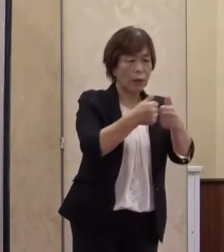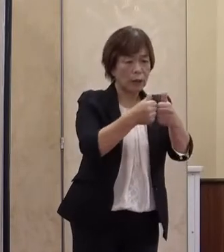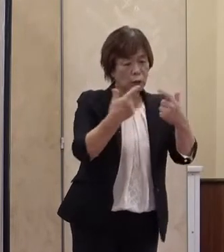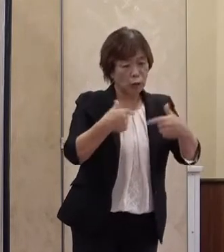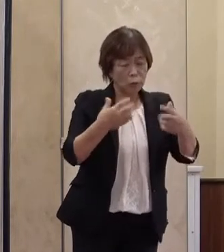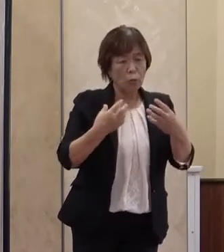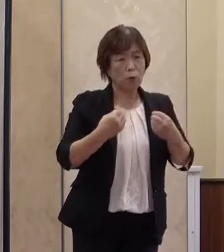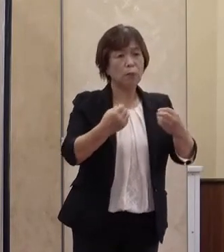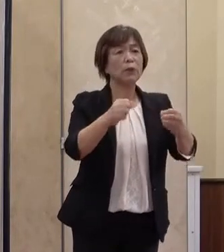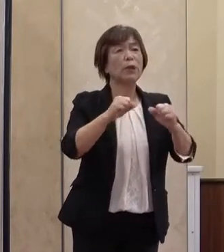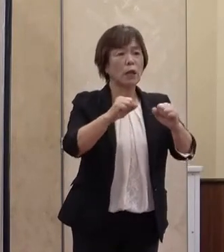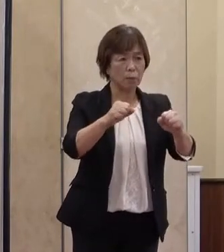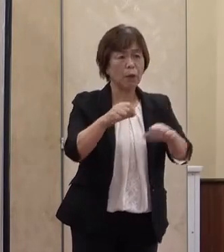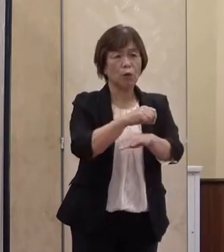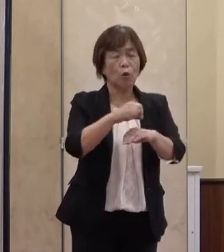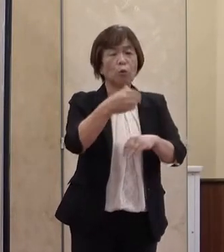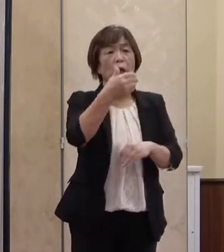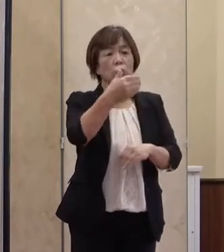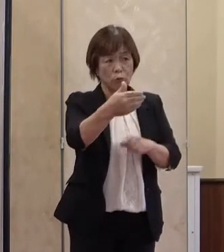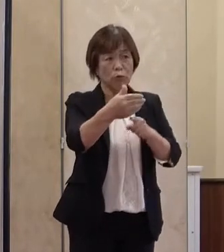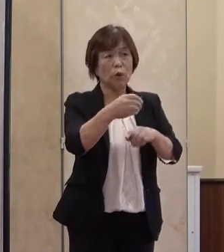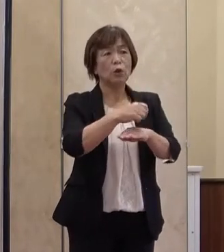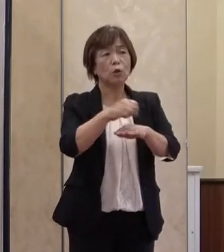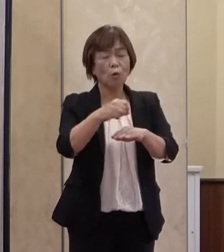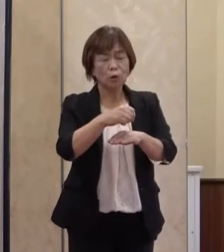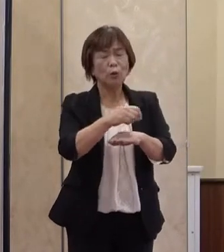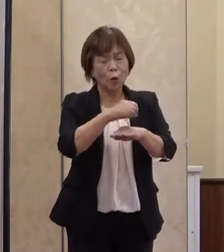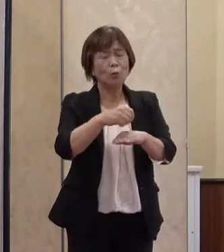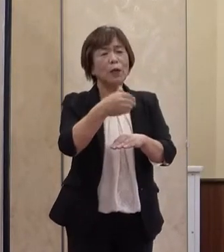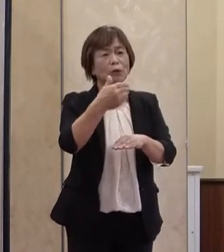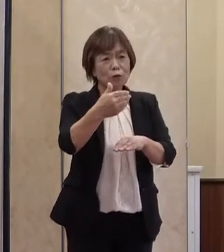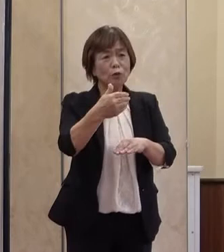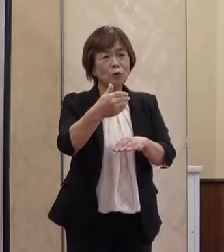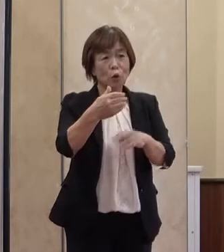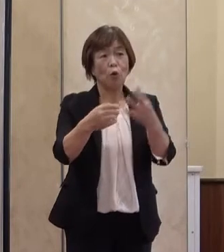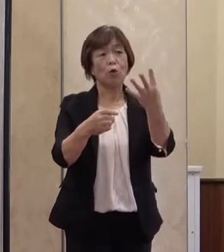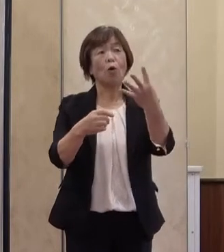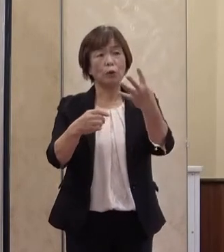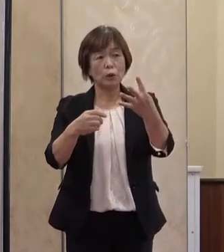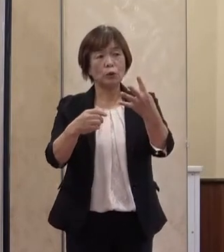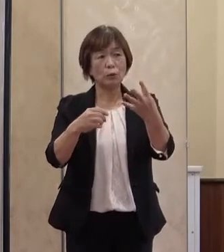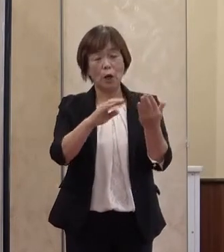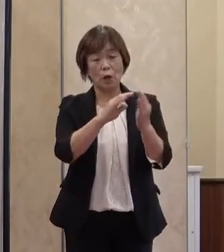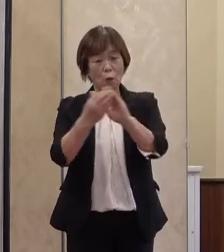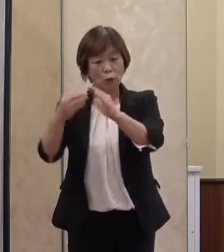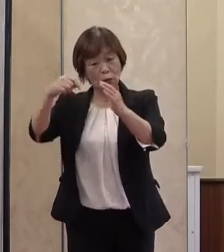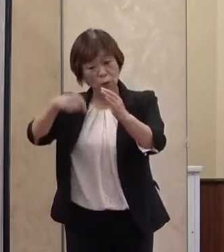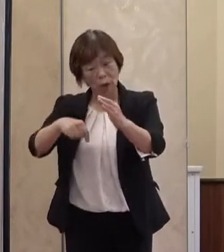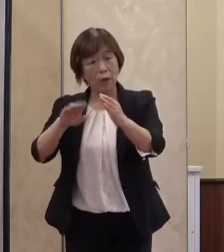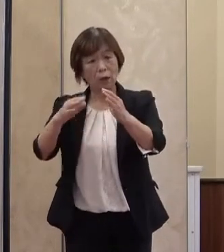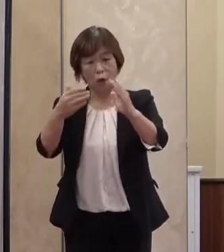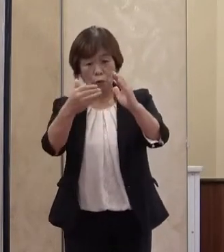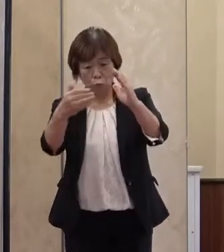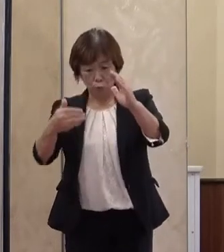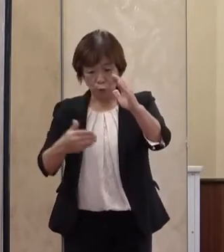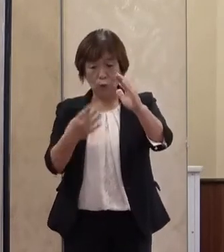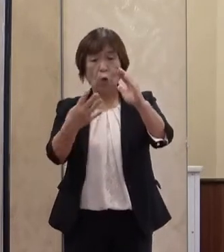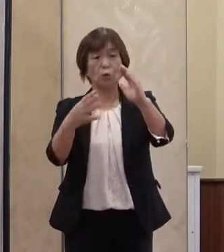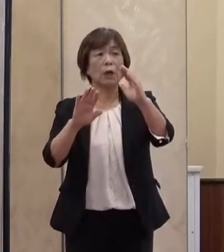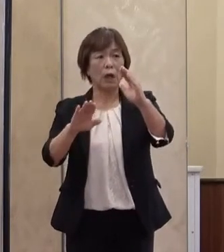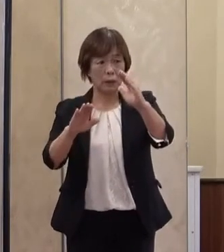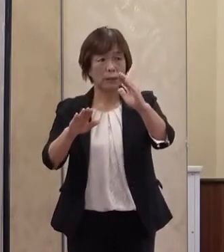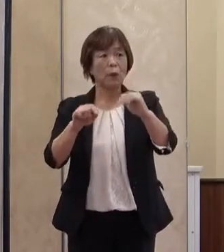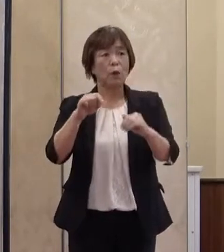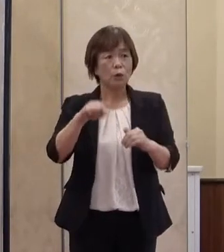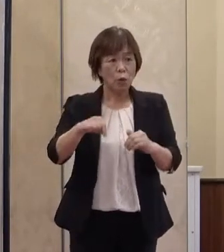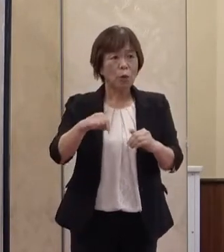だから当然その特別区とも、これはもう特に特別4区は都心ですから、そういう意味で4区ではもう法律上の特協